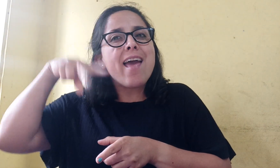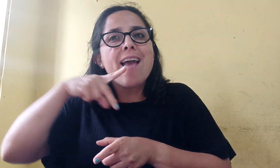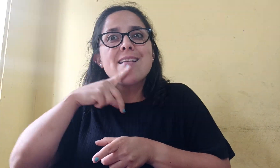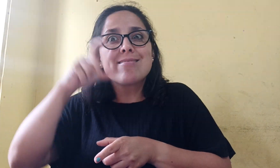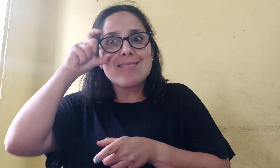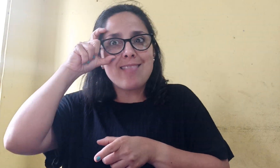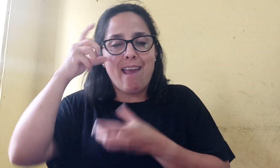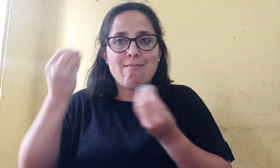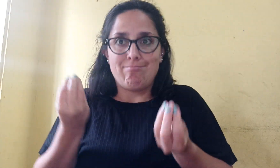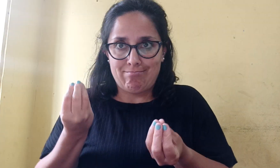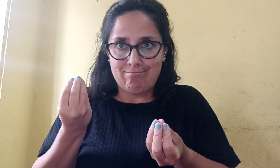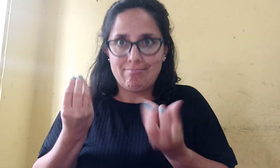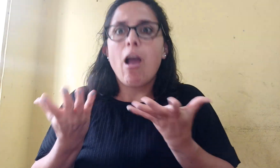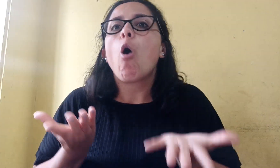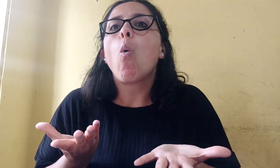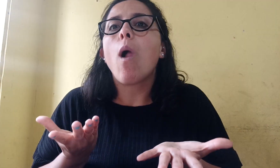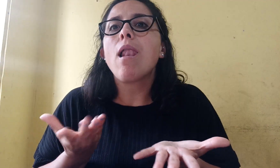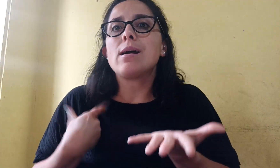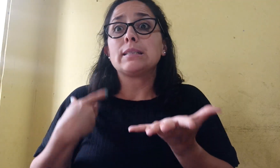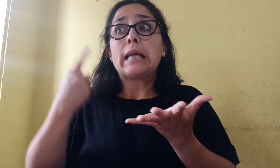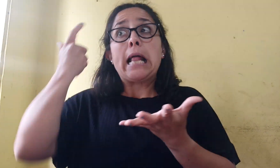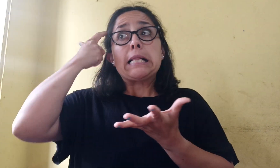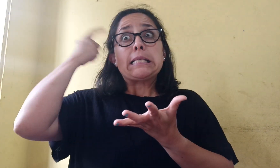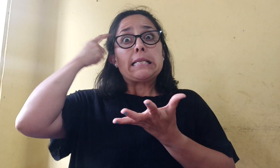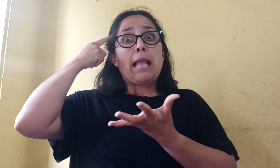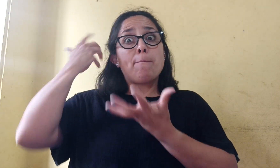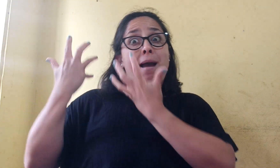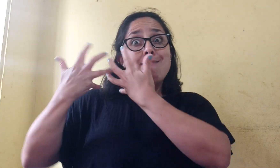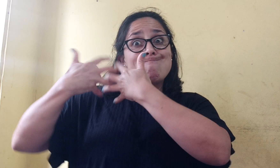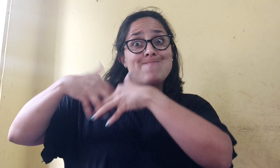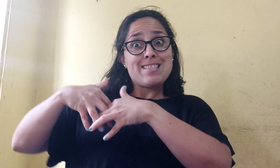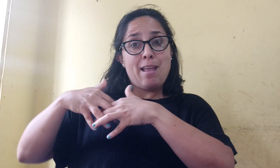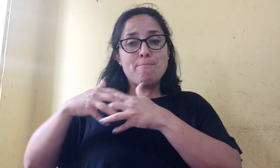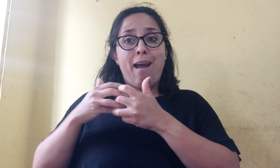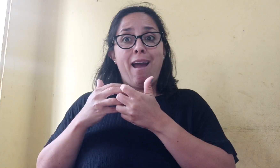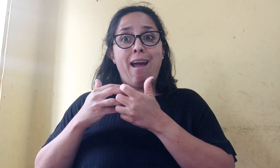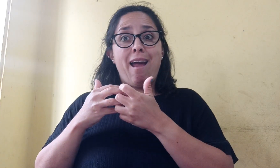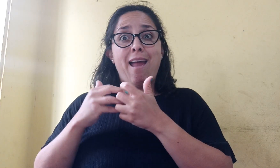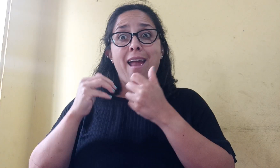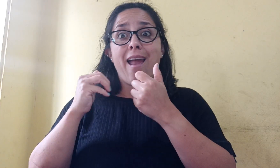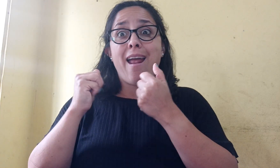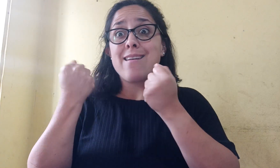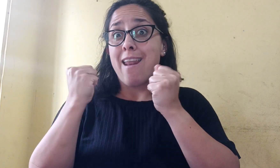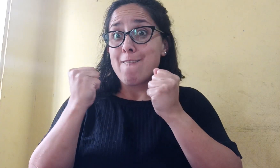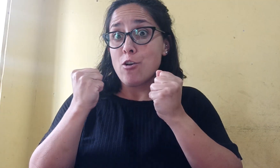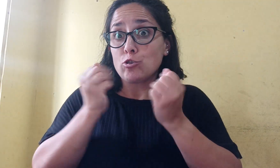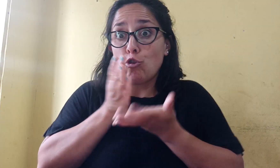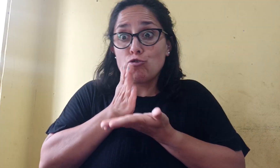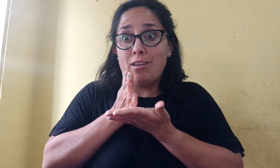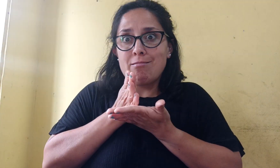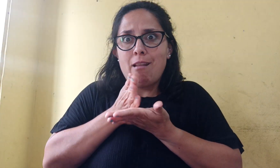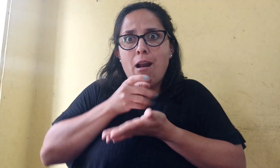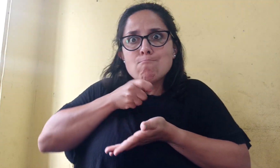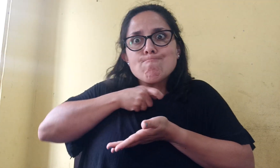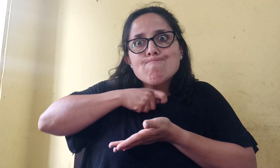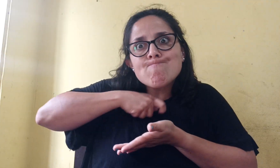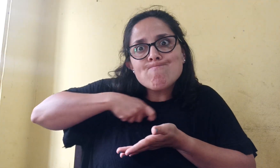central hacia el efector, que puede ser un músculo o una glándula, por ejemplo, ¿sí? Ese va a